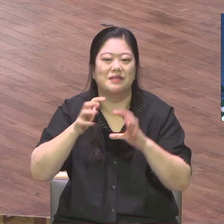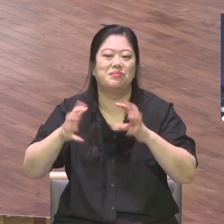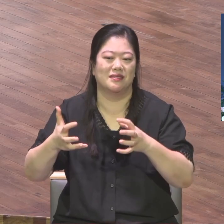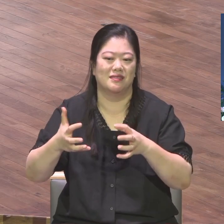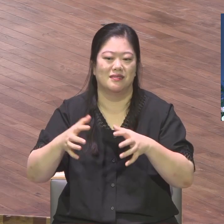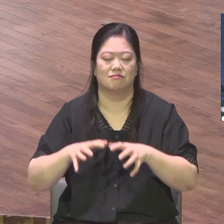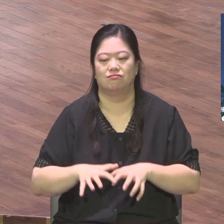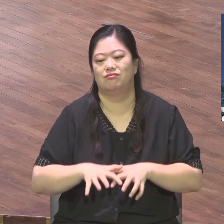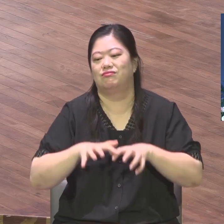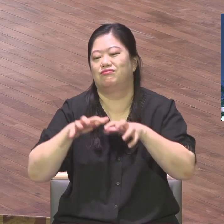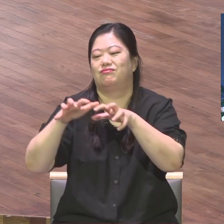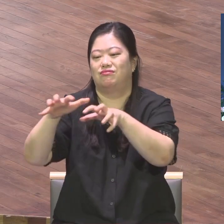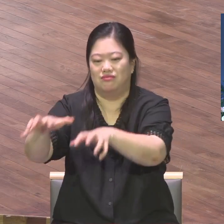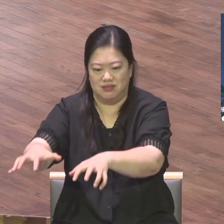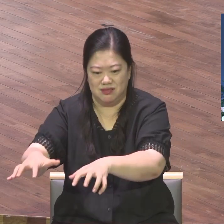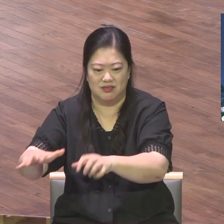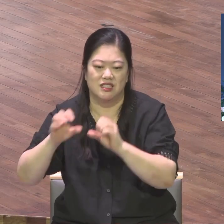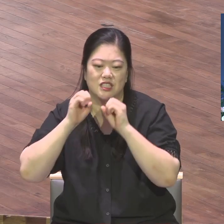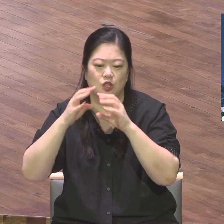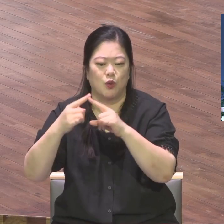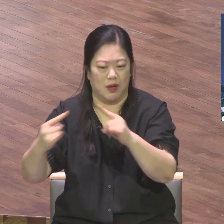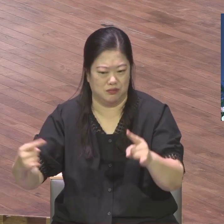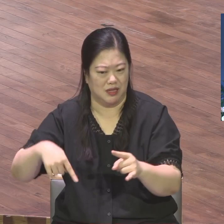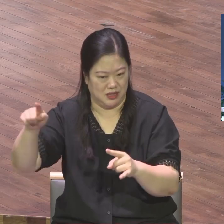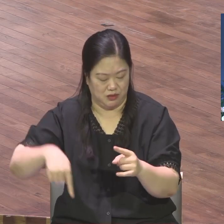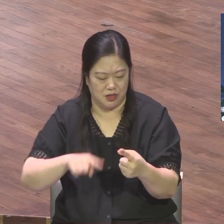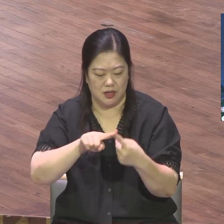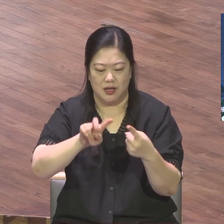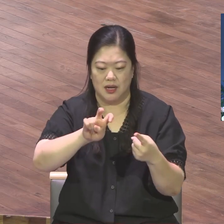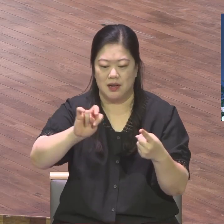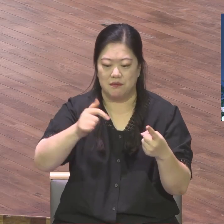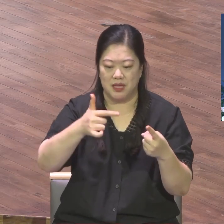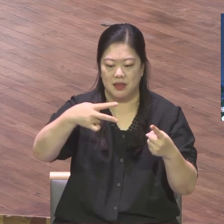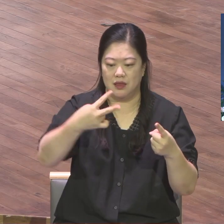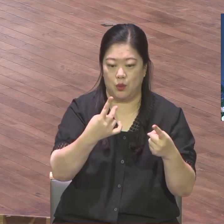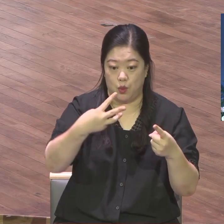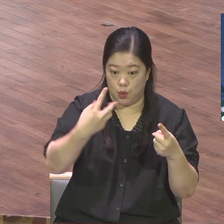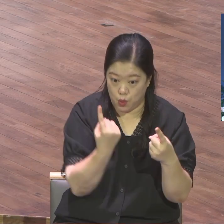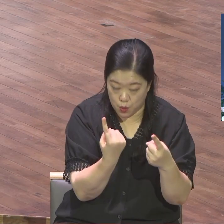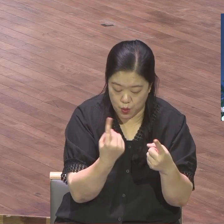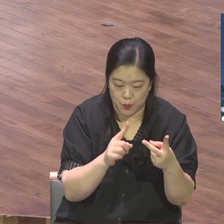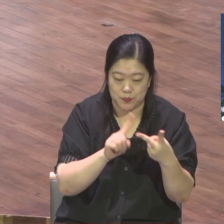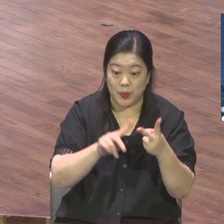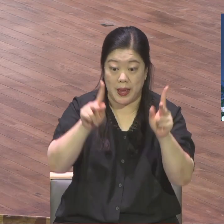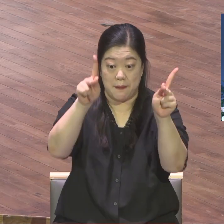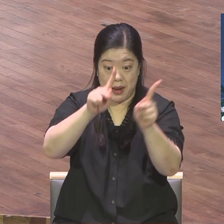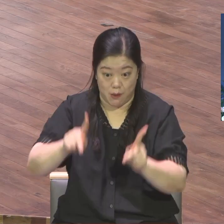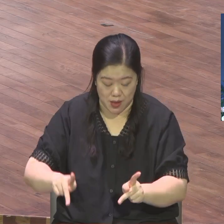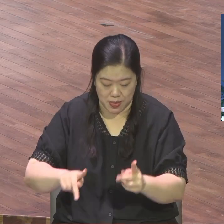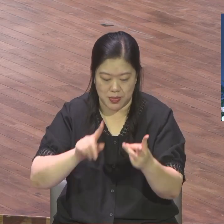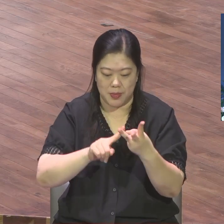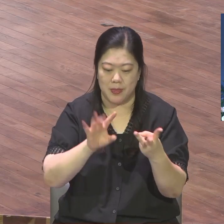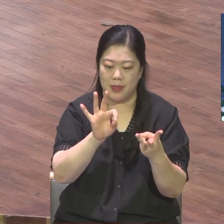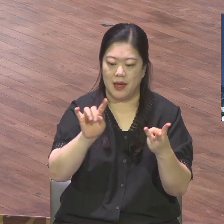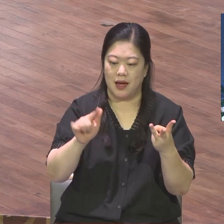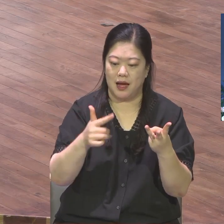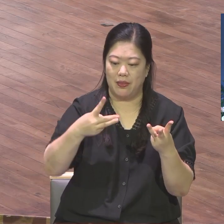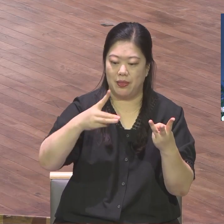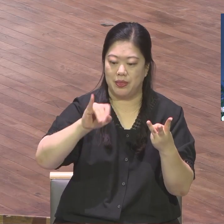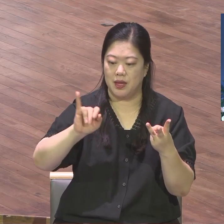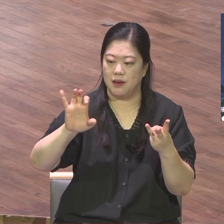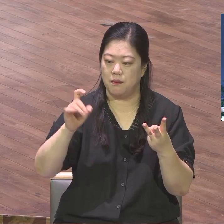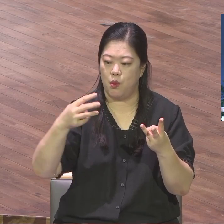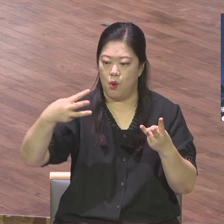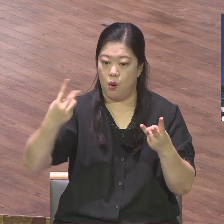우리 교회 성도들이 필리핀 민도로, 안티폴, 팔라완, 이 필리핀